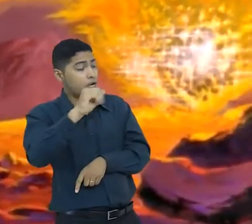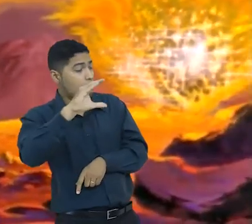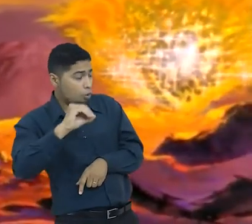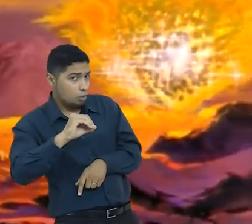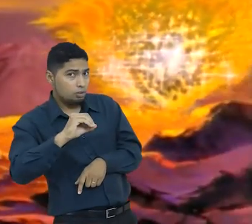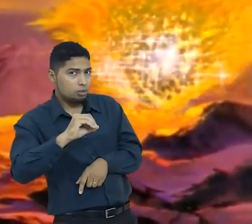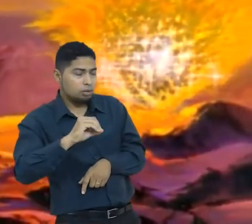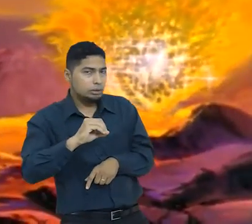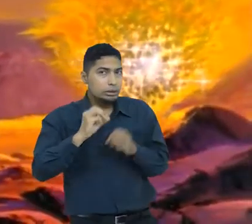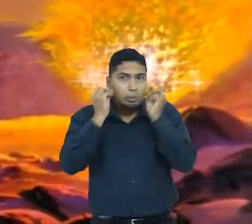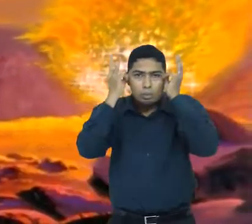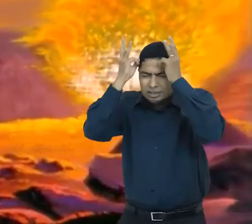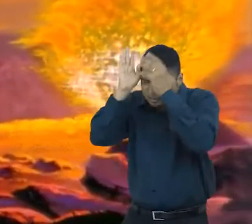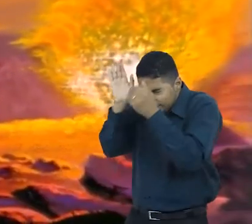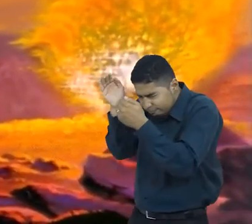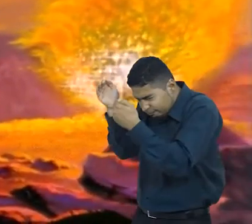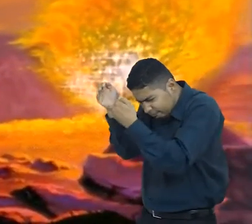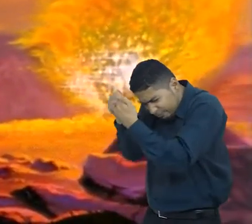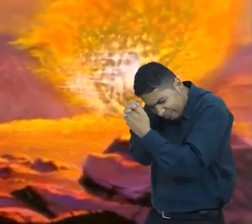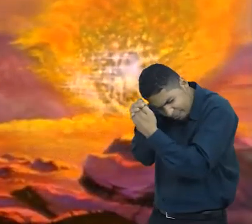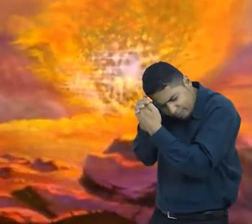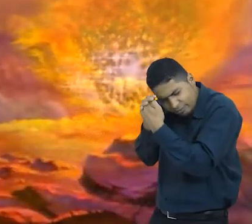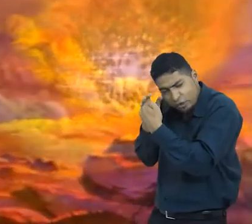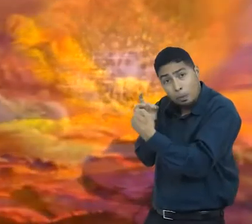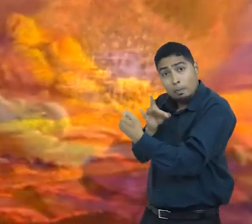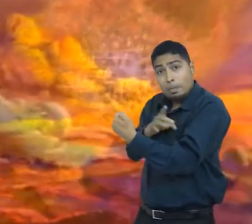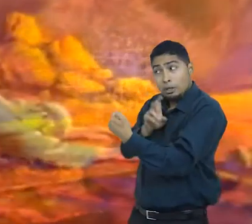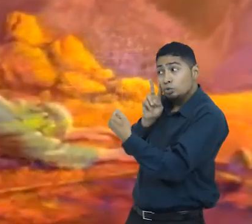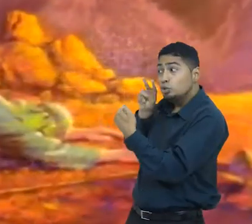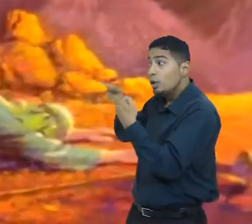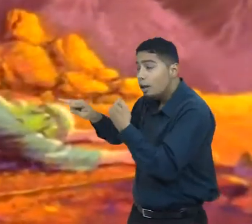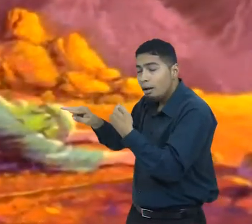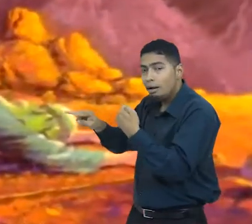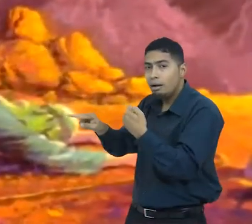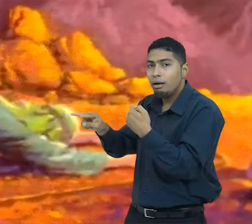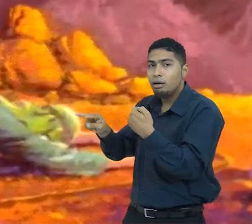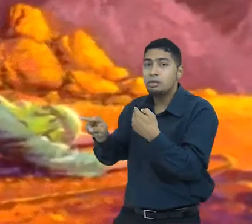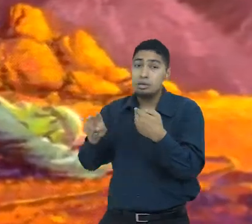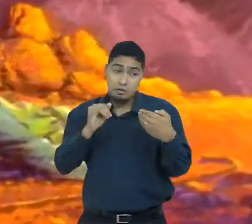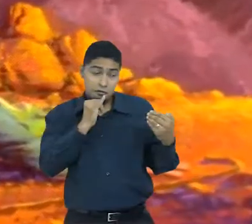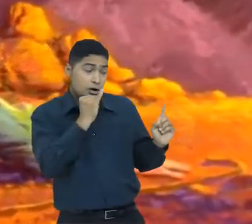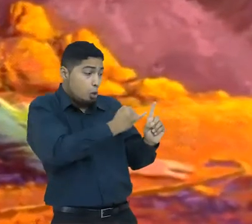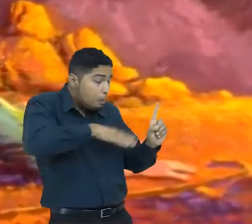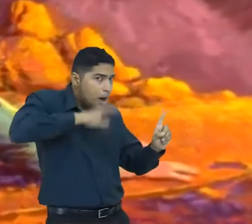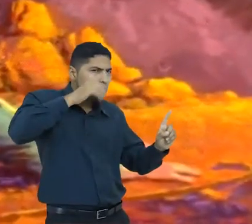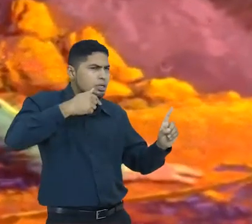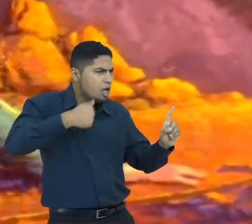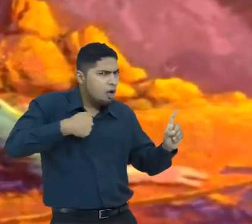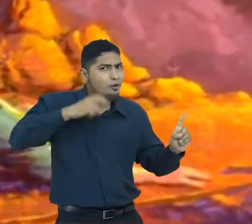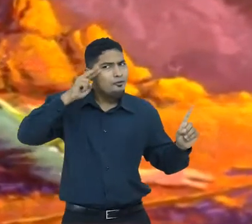Jacó. Moisés escondeu o rosto com medo de olhar para Deus. E o Senhor disse mais: Tenho visto